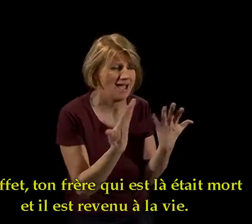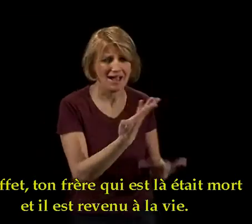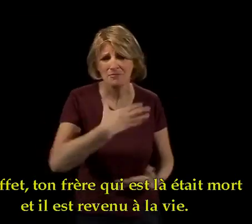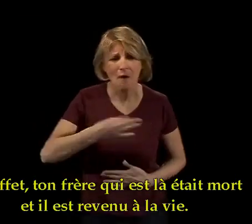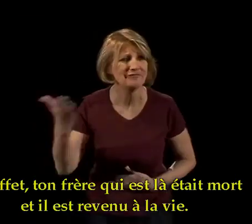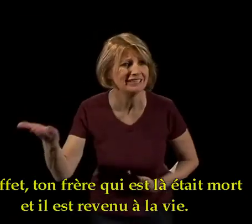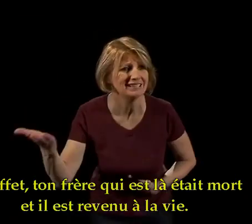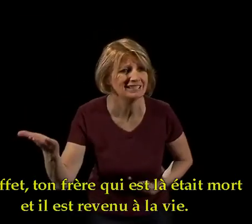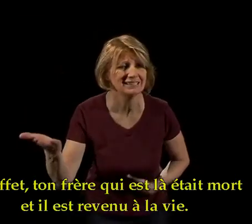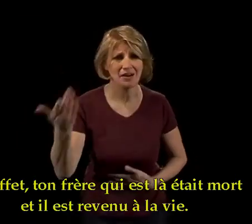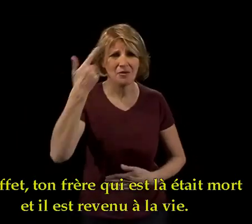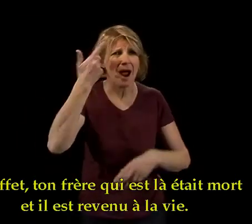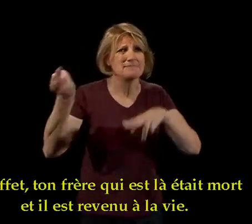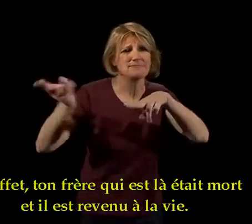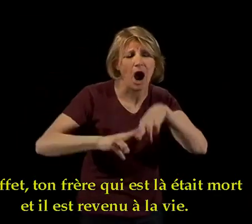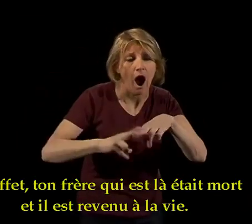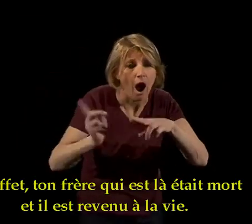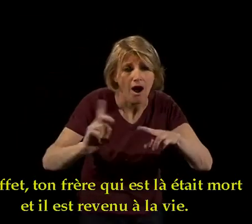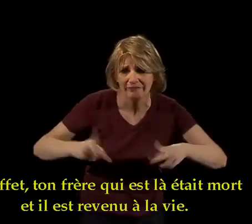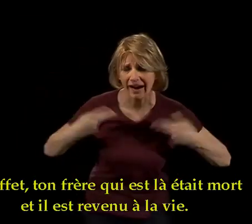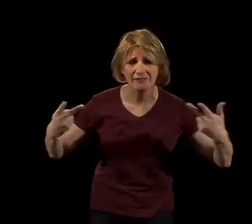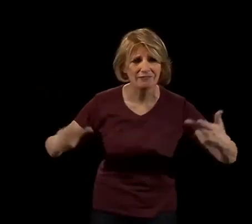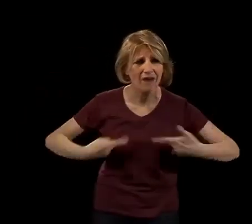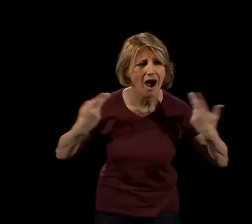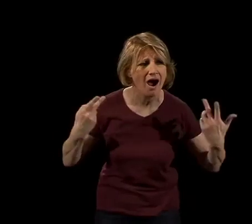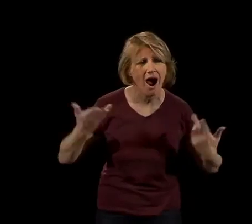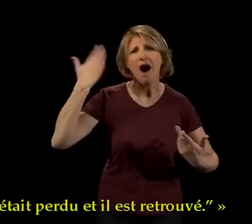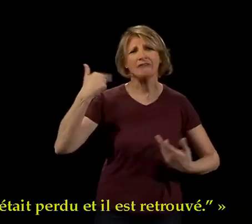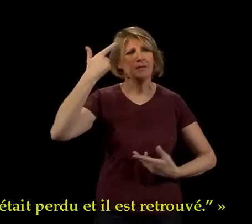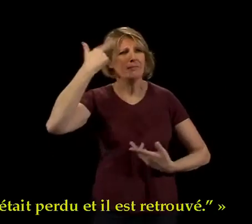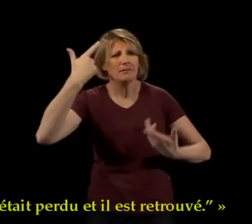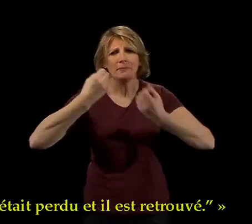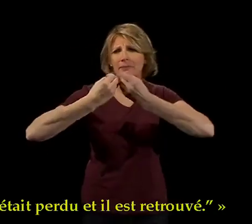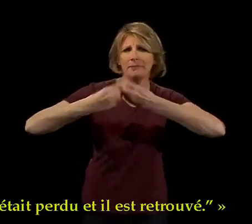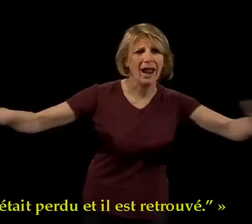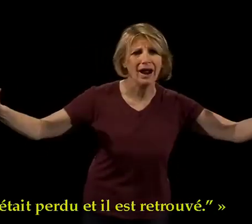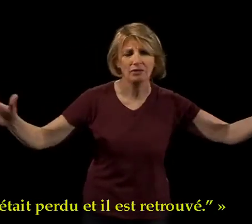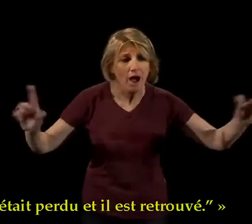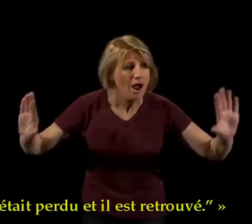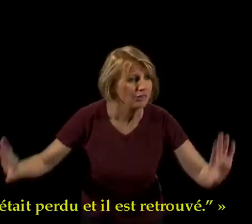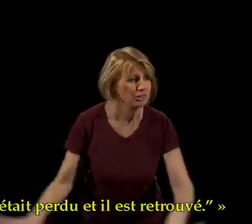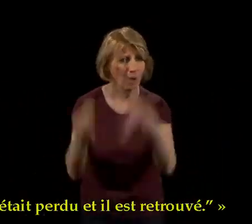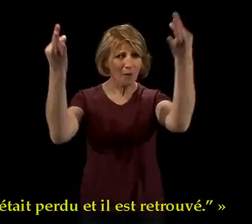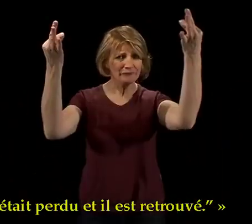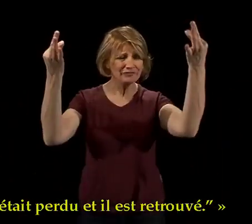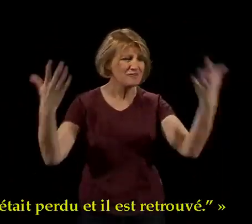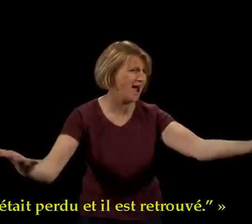En effet, ton frère qui est là était mort, et il est revenu à la vie. Il était perdu, et il est retrouvé.